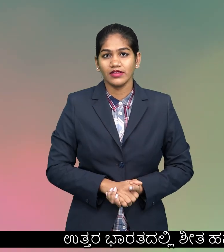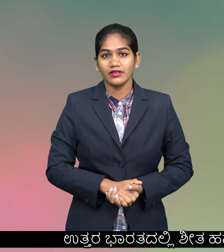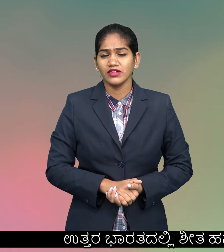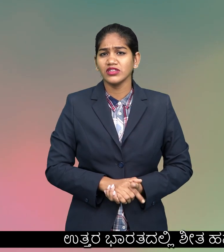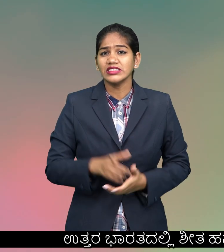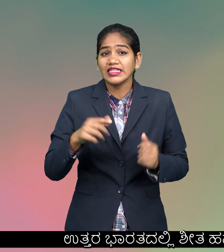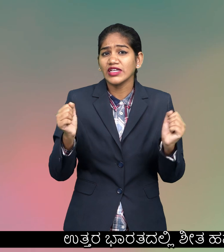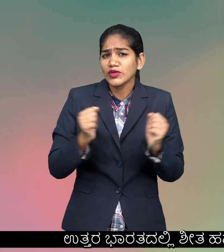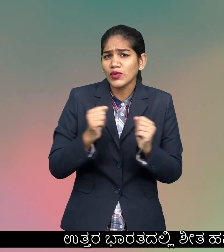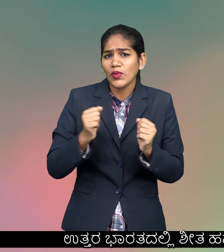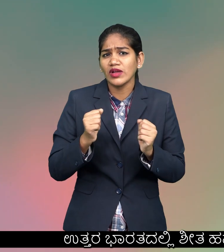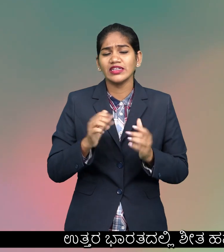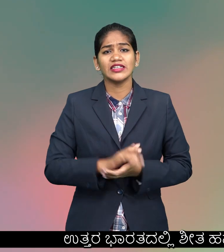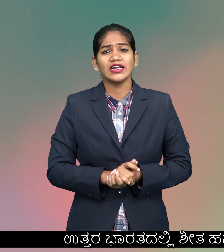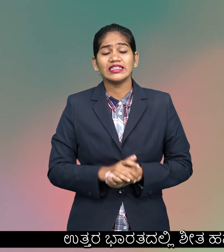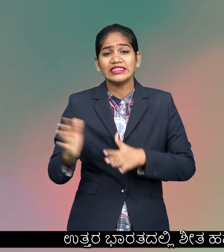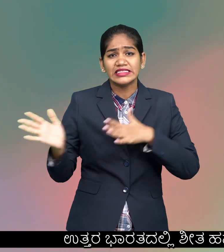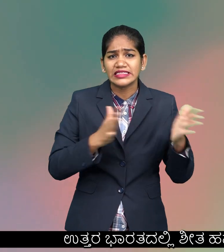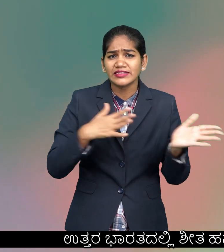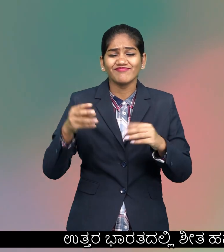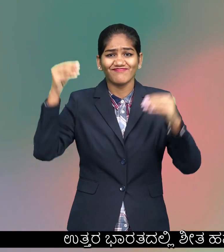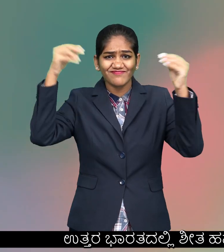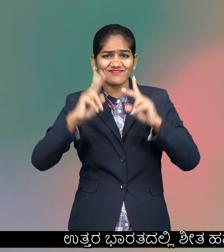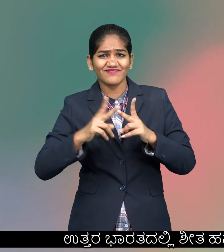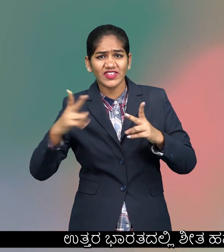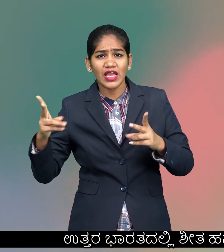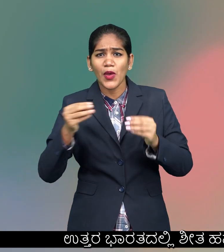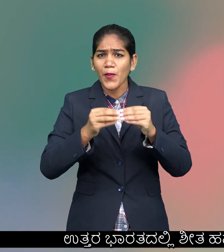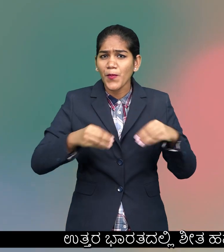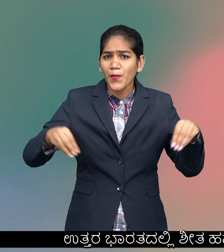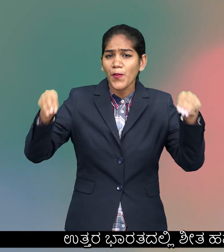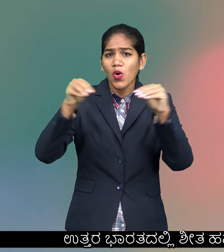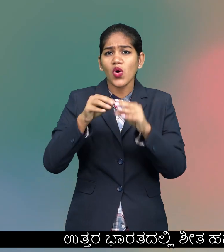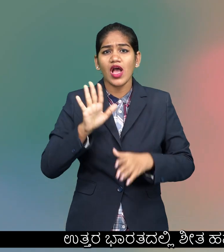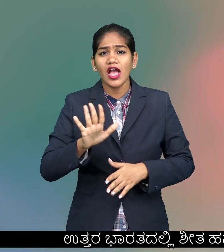ಉತ್ತರ ಭಾರತದಲ್ಲಿ ಶೀತ ಹವಾಮಾನವು ಹೆಚ್ಚು ಸ್ಪಷ್ಟವಾಗಿರುತ್ತದೆ.